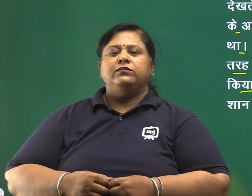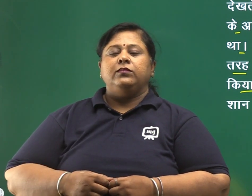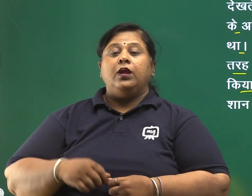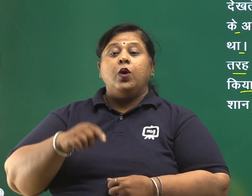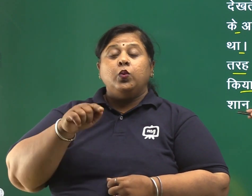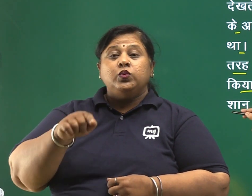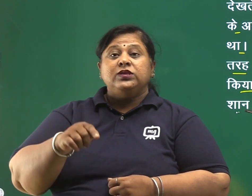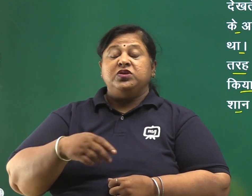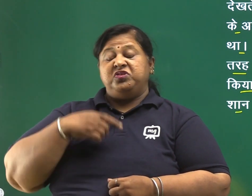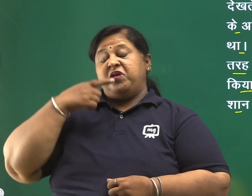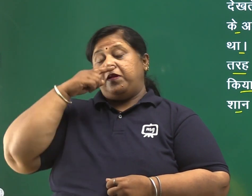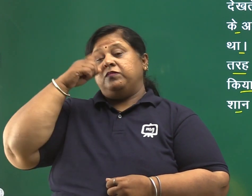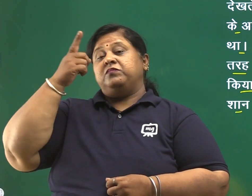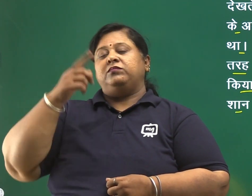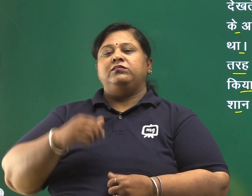उसकी शान